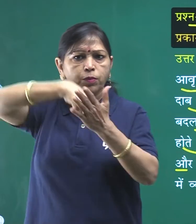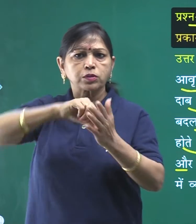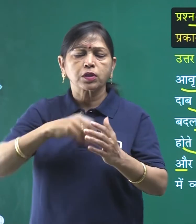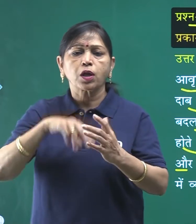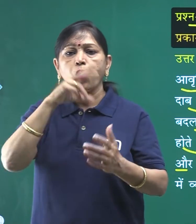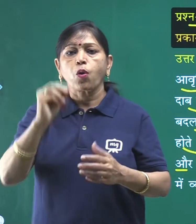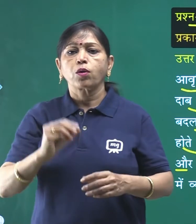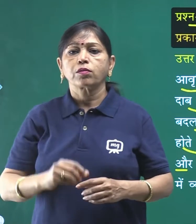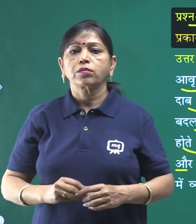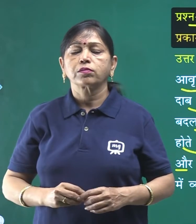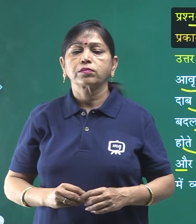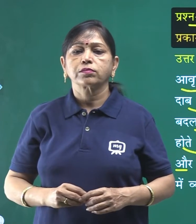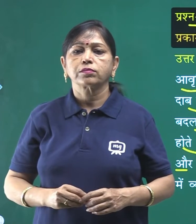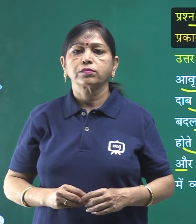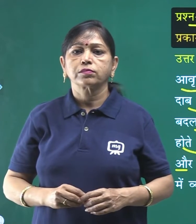और